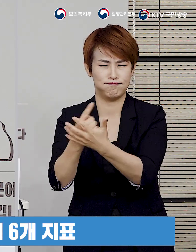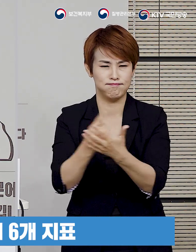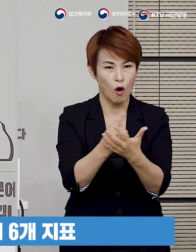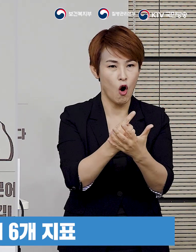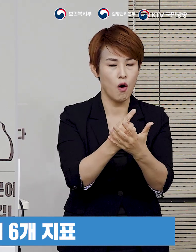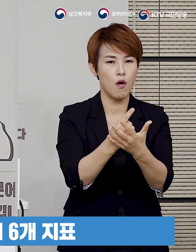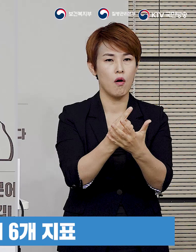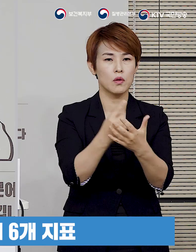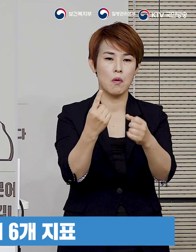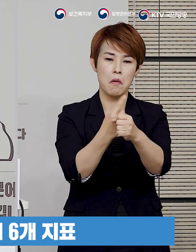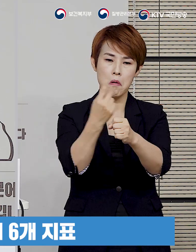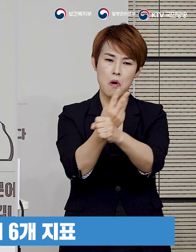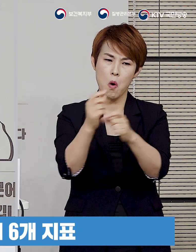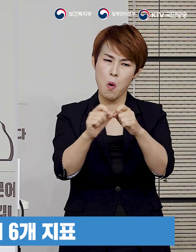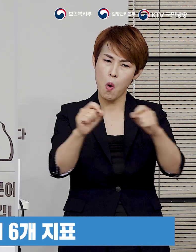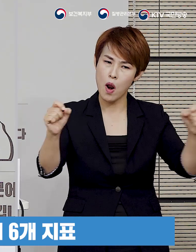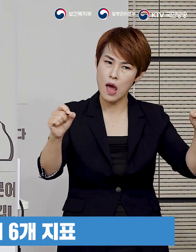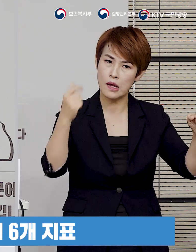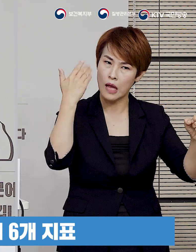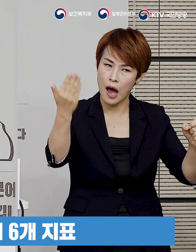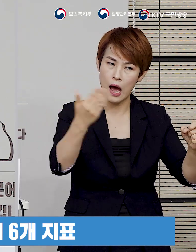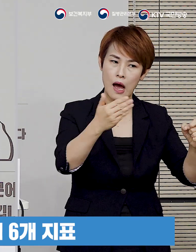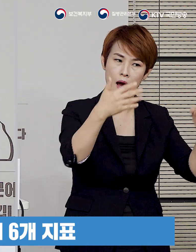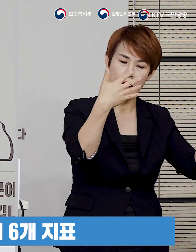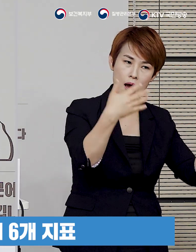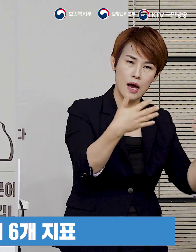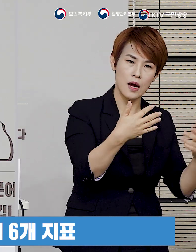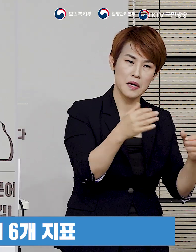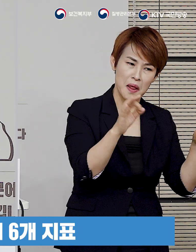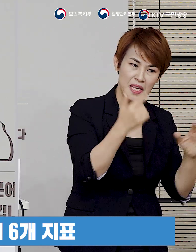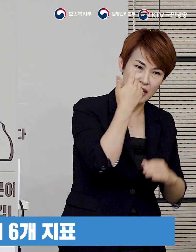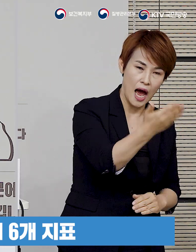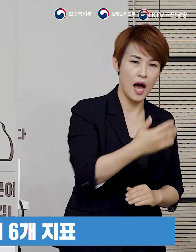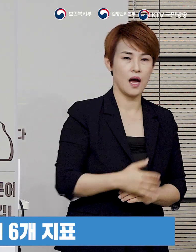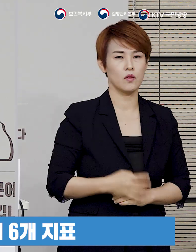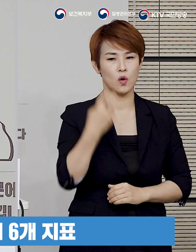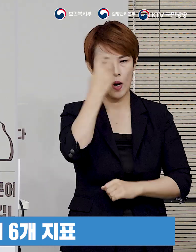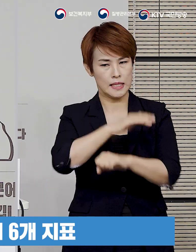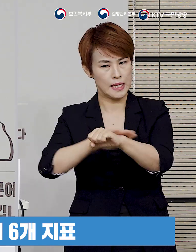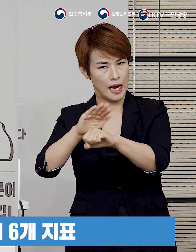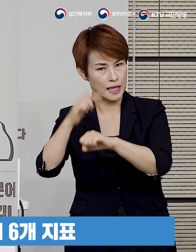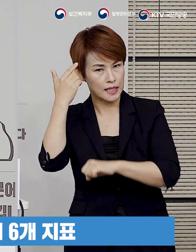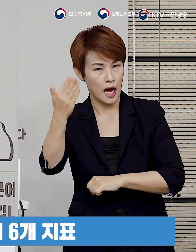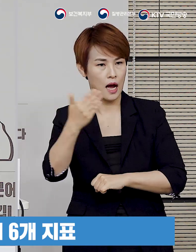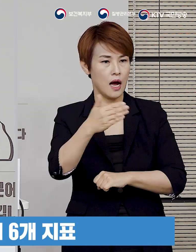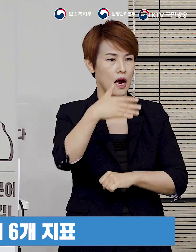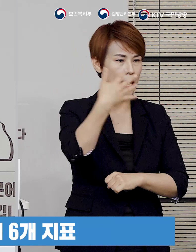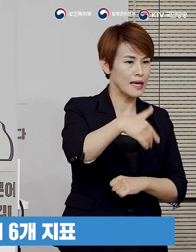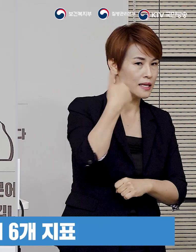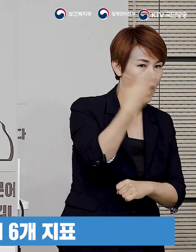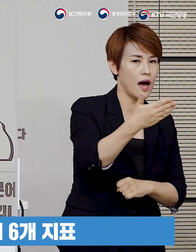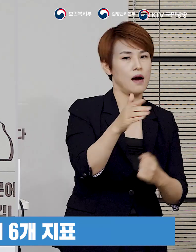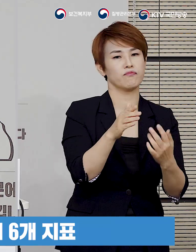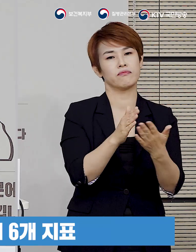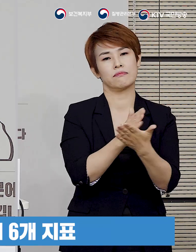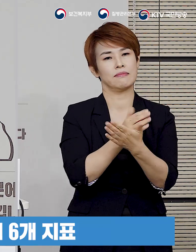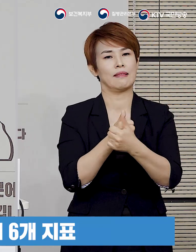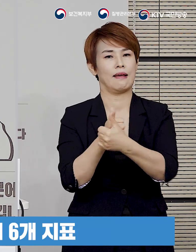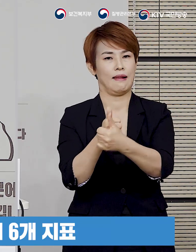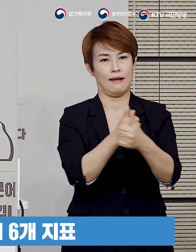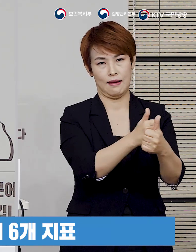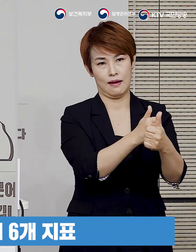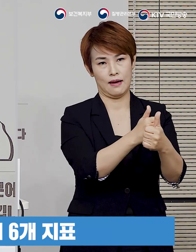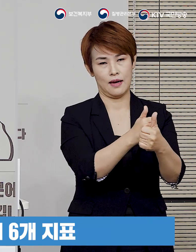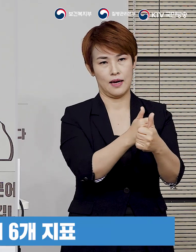그리고 얼마나 오랫동안 지속하느냐, 그리고 관리를 얼만큼 잘하고 있느냐, 뭐 이런 그